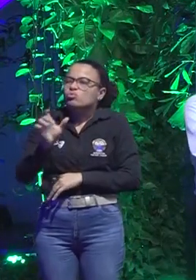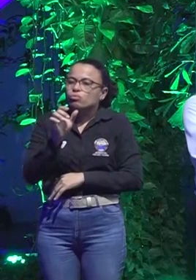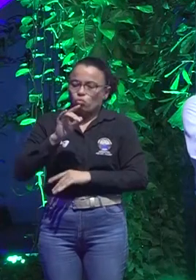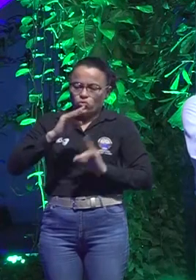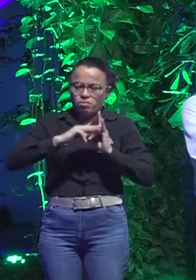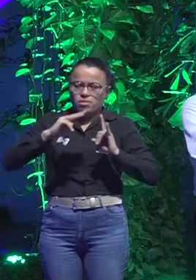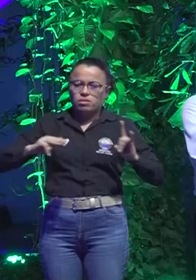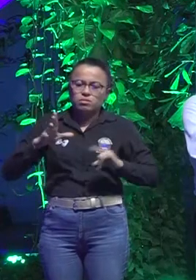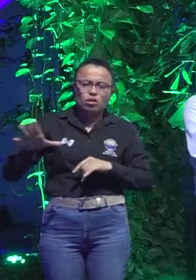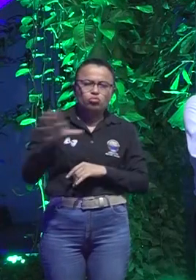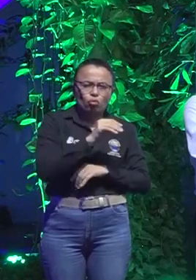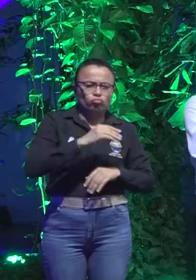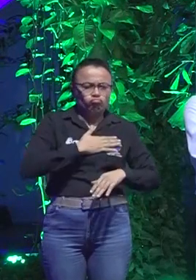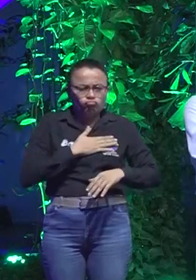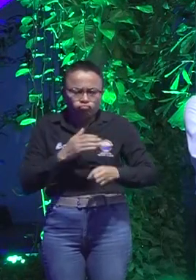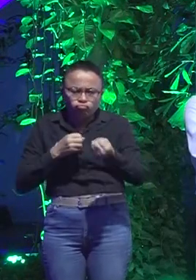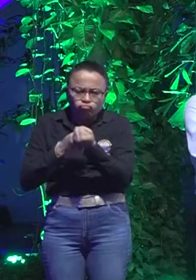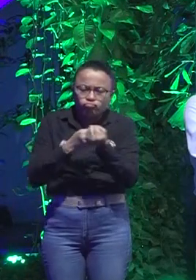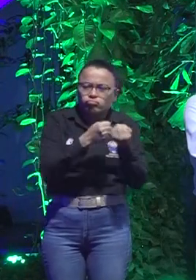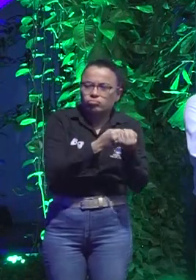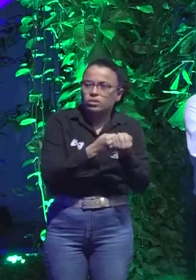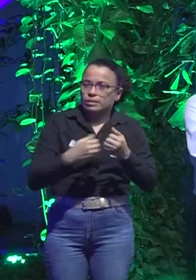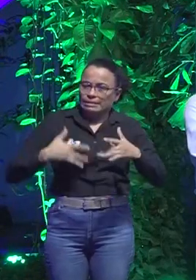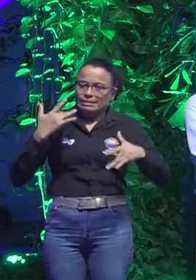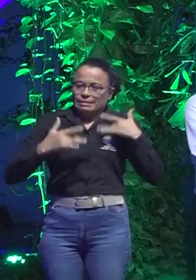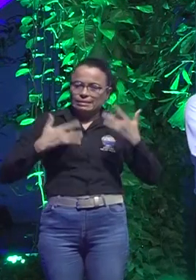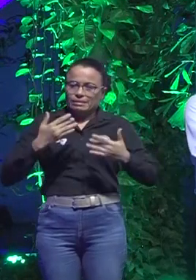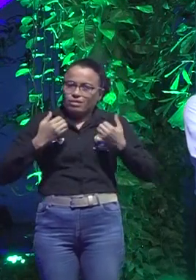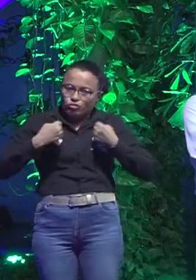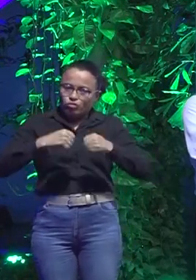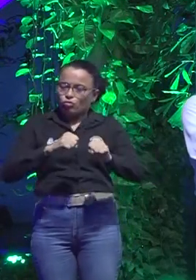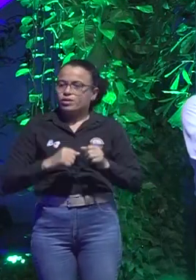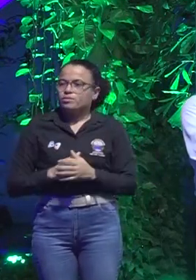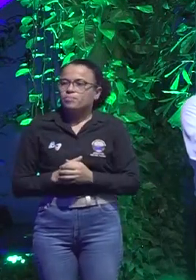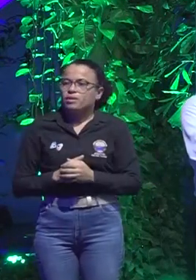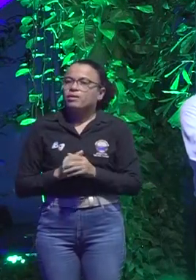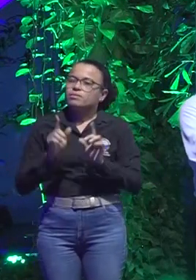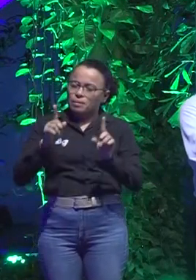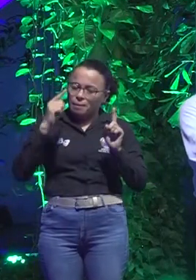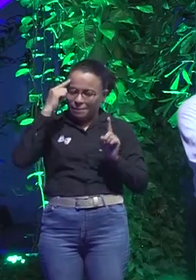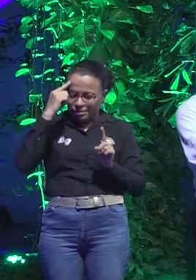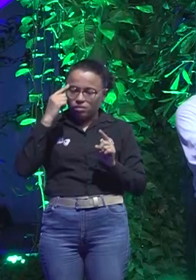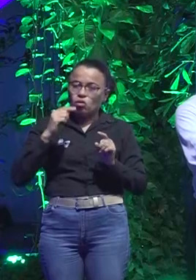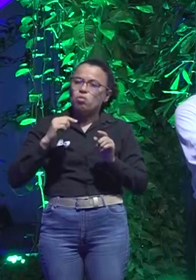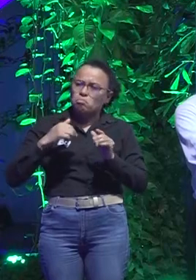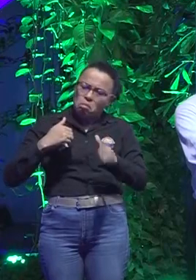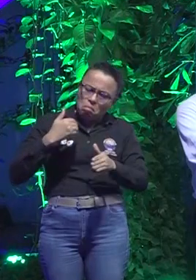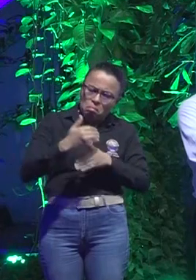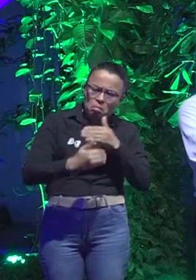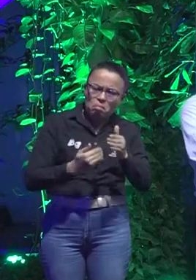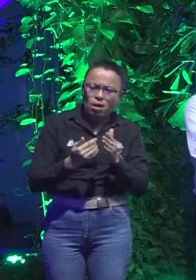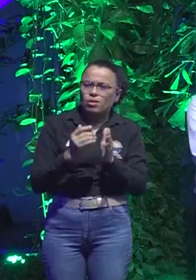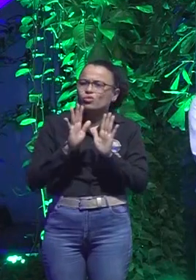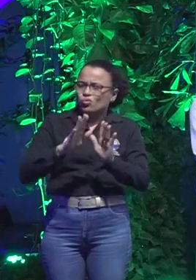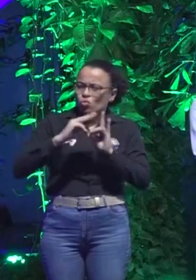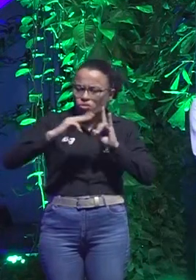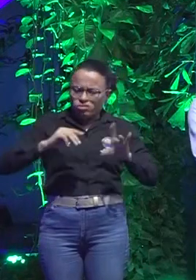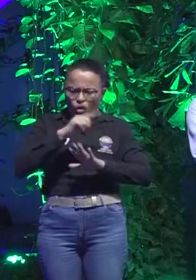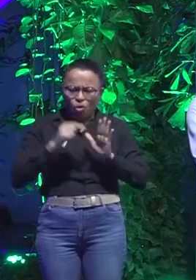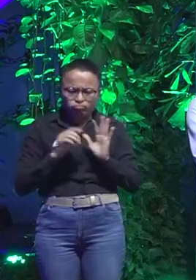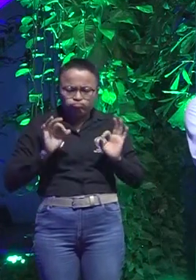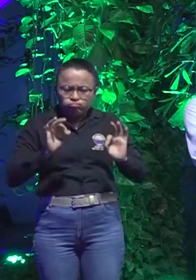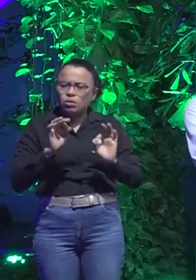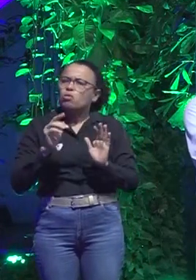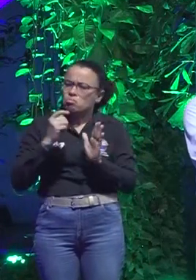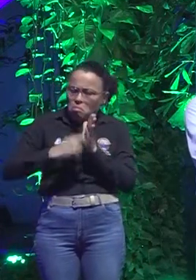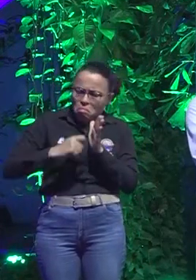con alegría. Tenemos muchas cosas que mejorar todavía, pero el apostarle a ser una universidad inclusiva, un día me encontraba a una joven estudiante